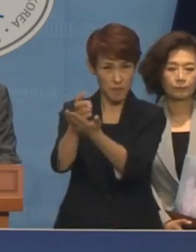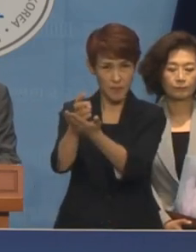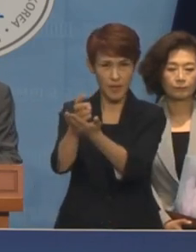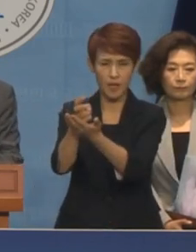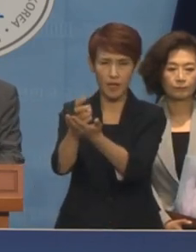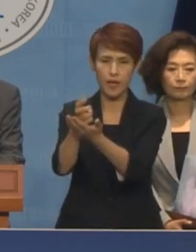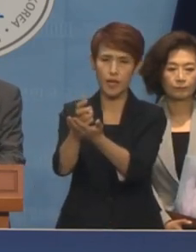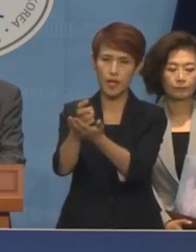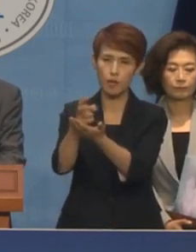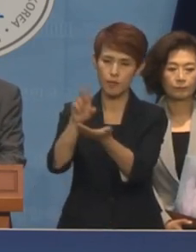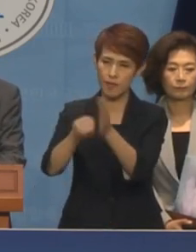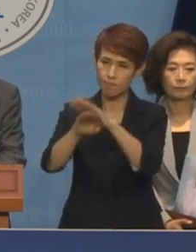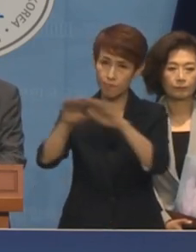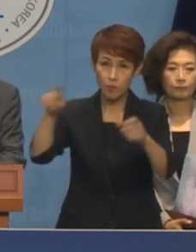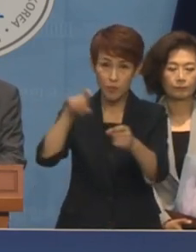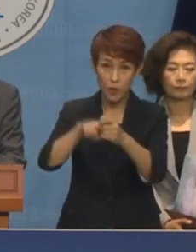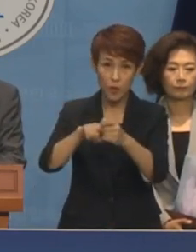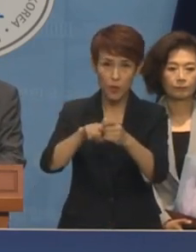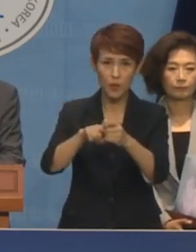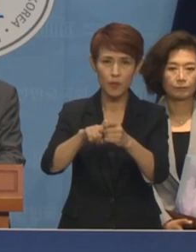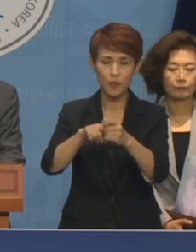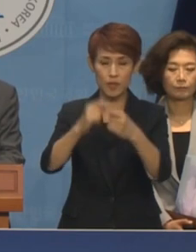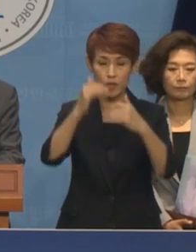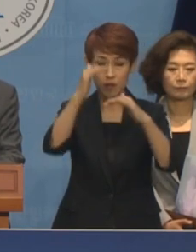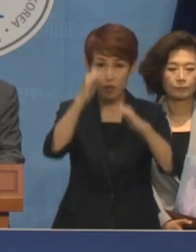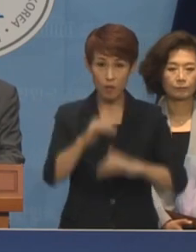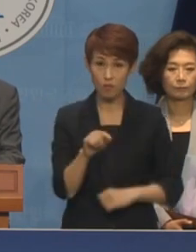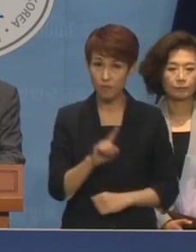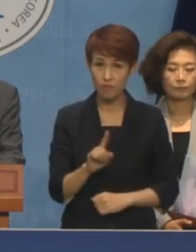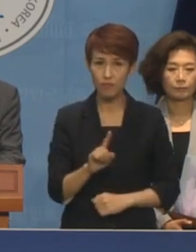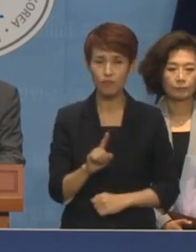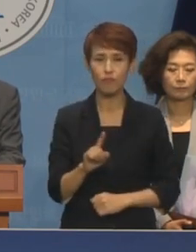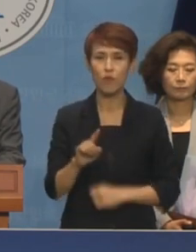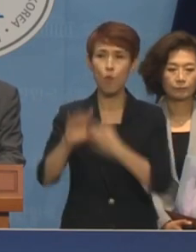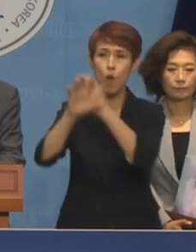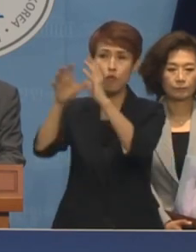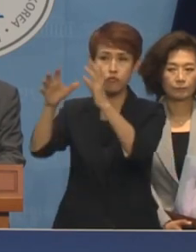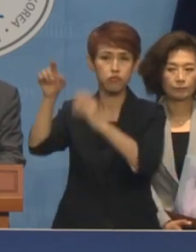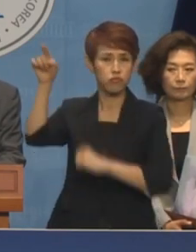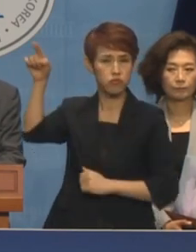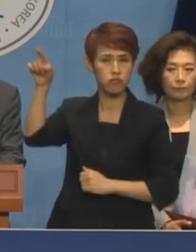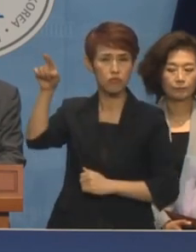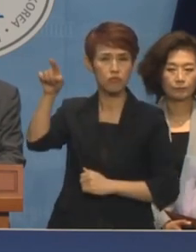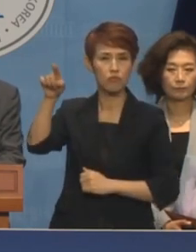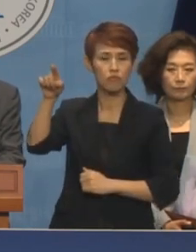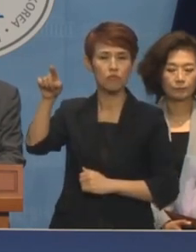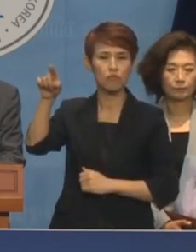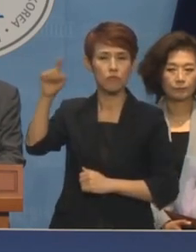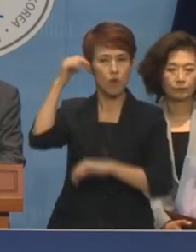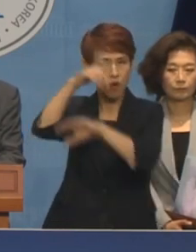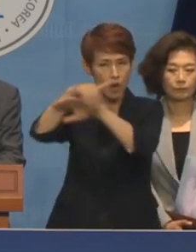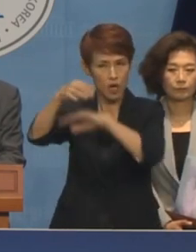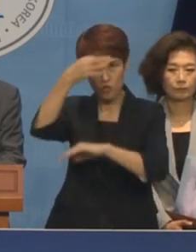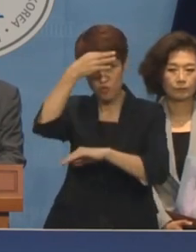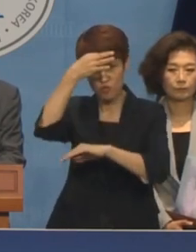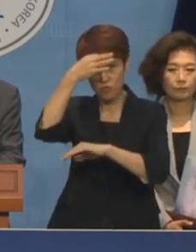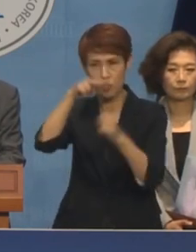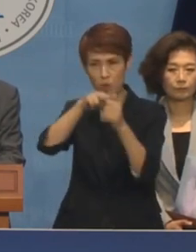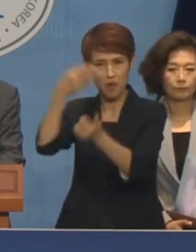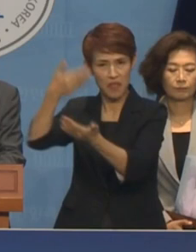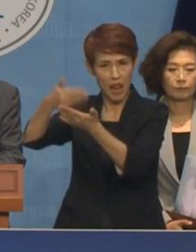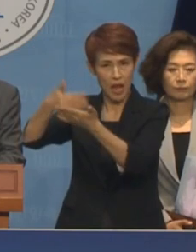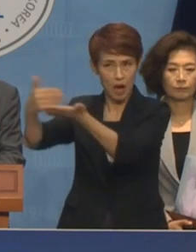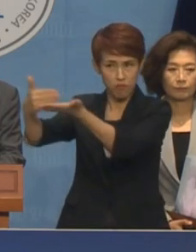근본적으로 대응하기 위해서 저 법안의 주요 내용은 외국 정부로부터 전략기술 관련 정보의 제출을 요구받은